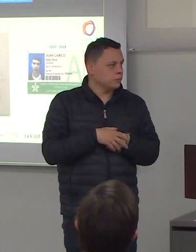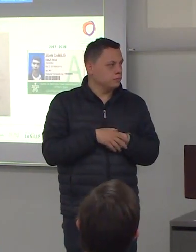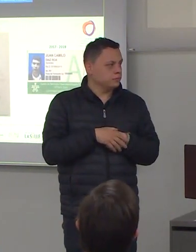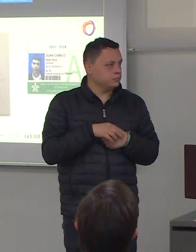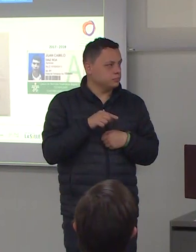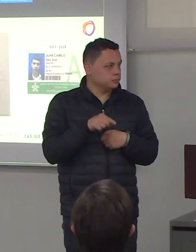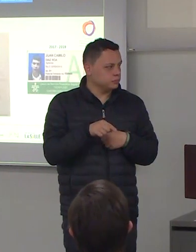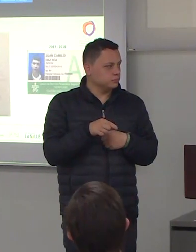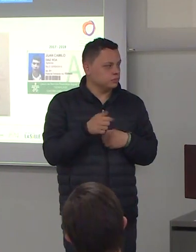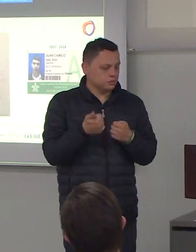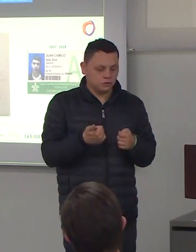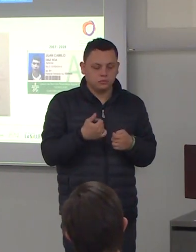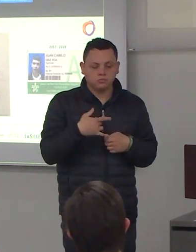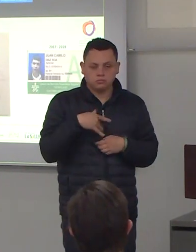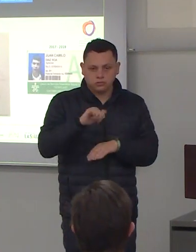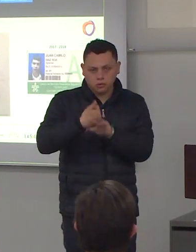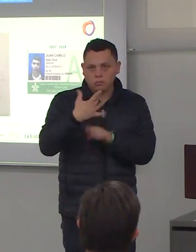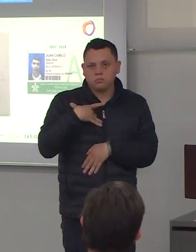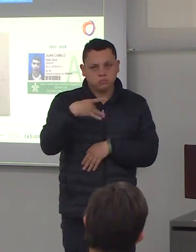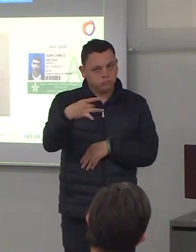director en su momento me dejó.